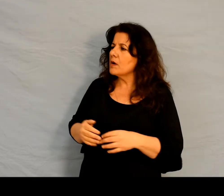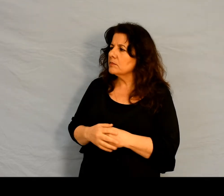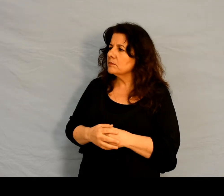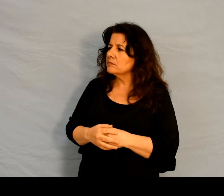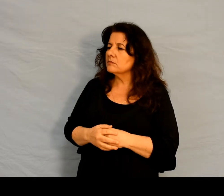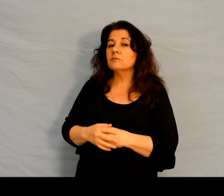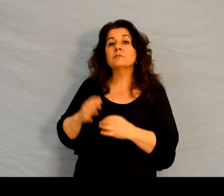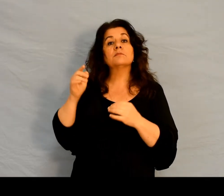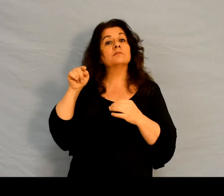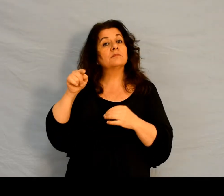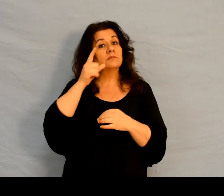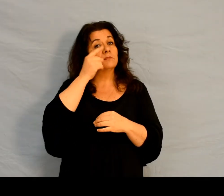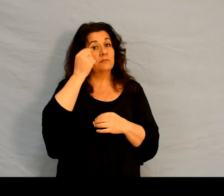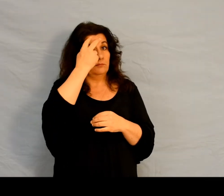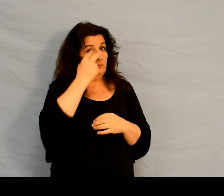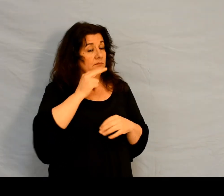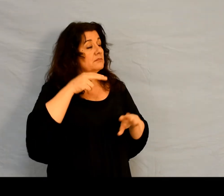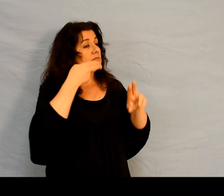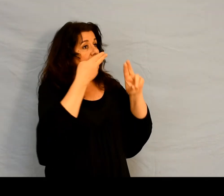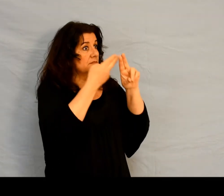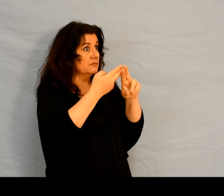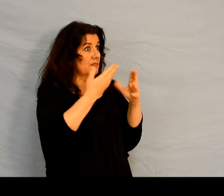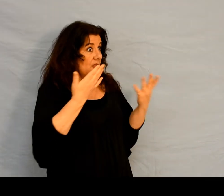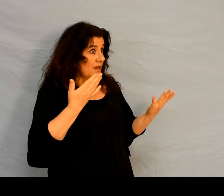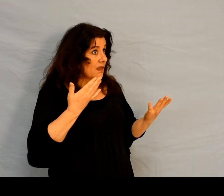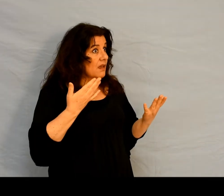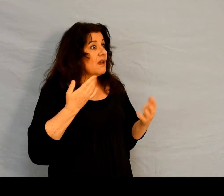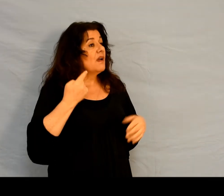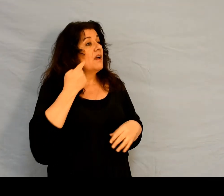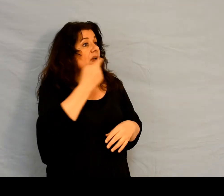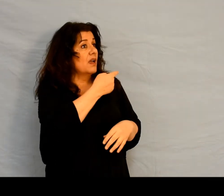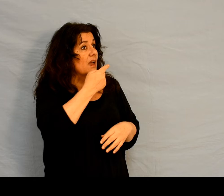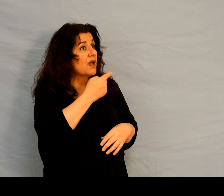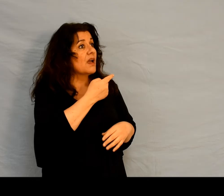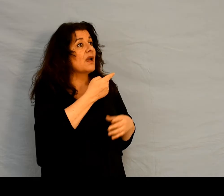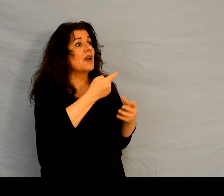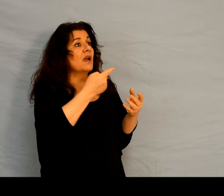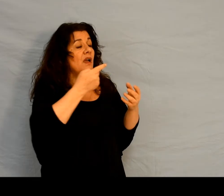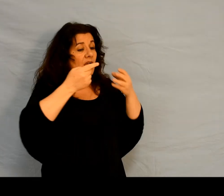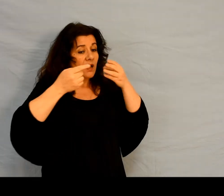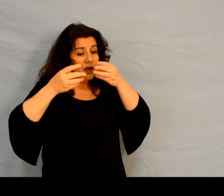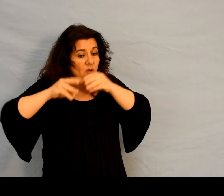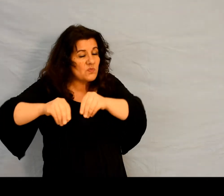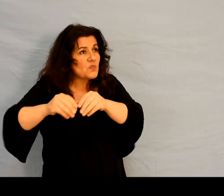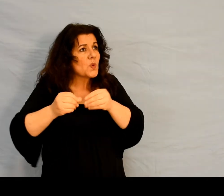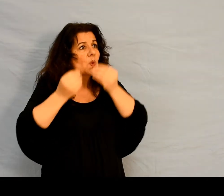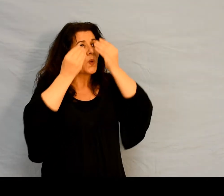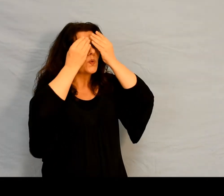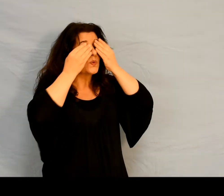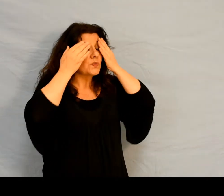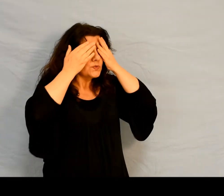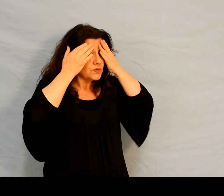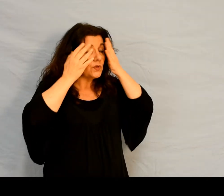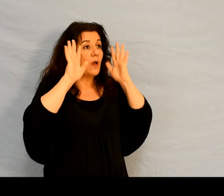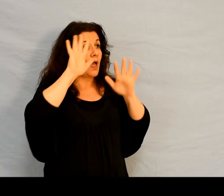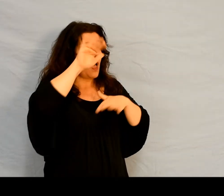Il leur répondit, « Il m'a mis de la boue sur les yeux, je me suis lavé et je vois. »